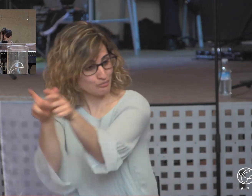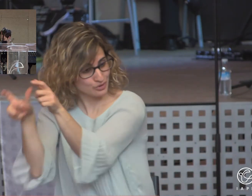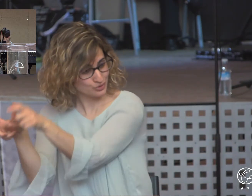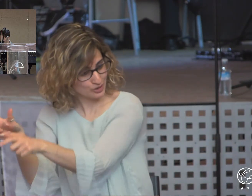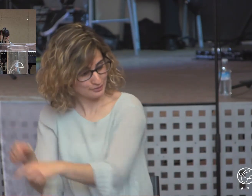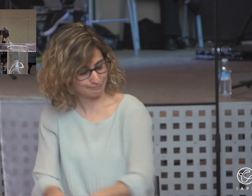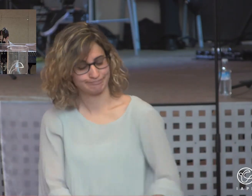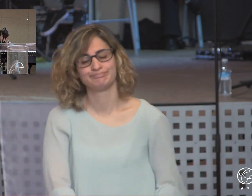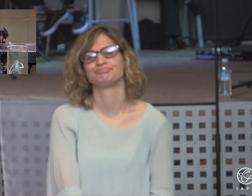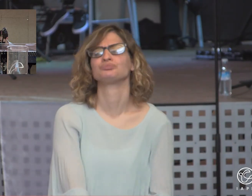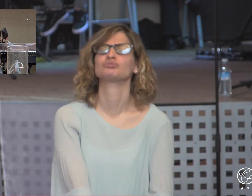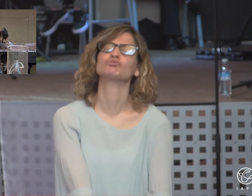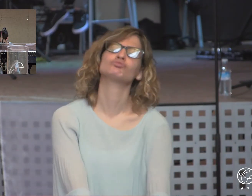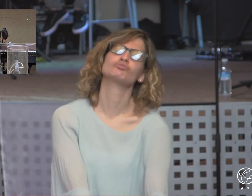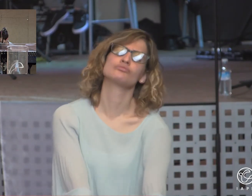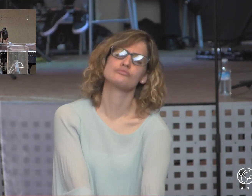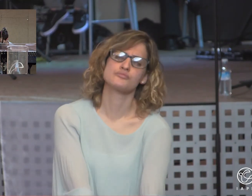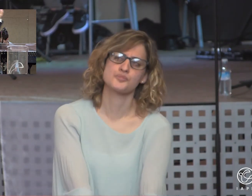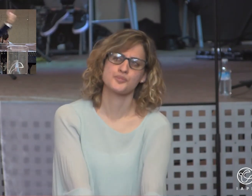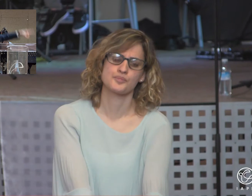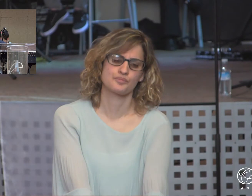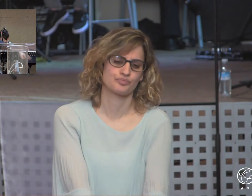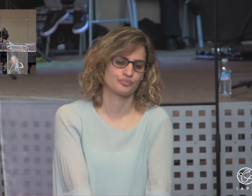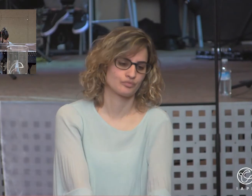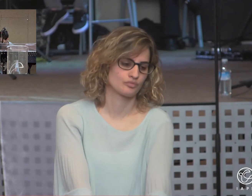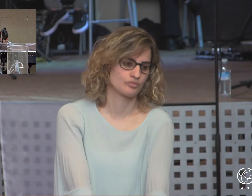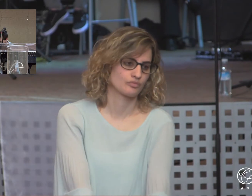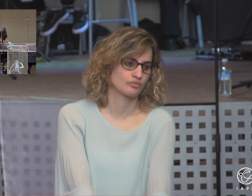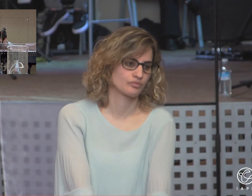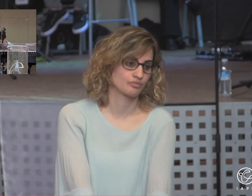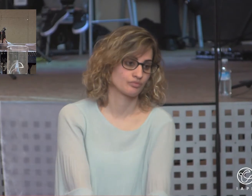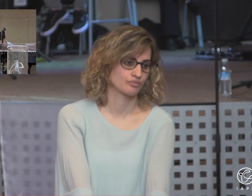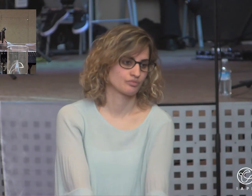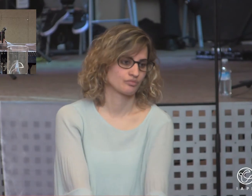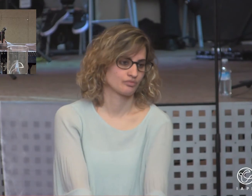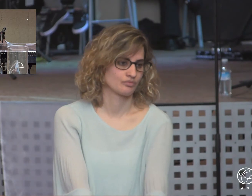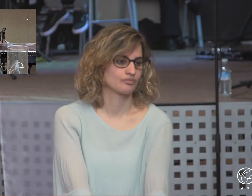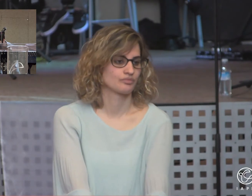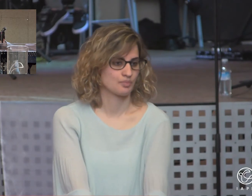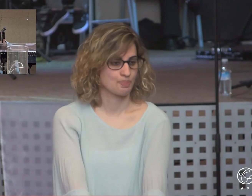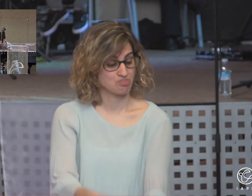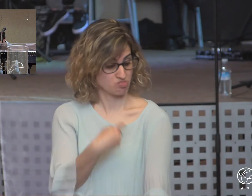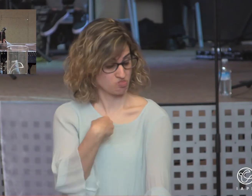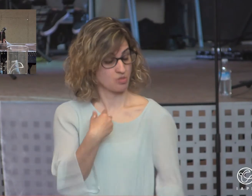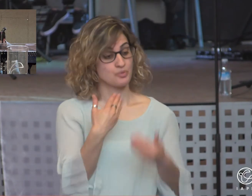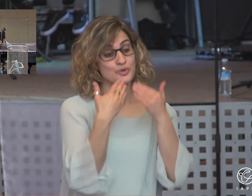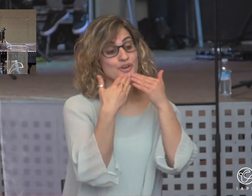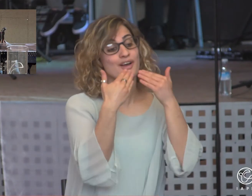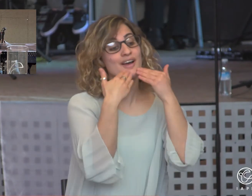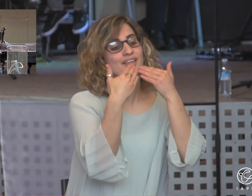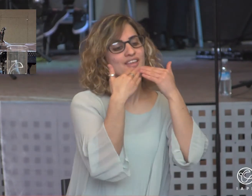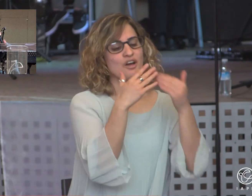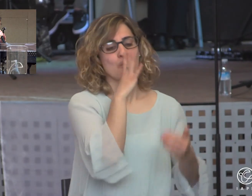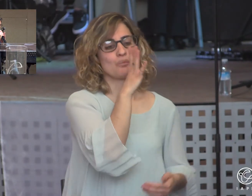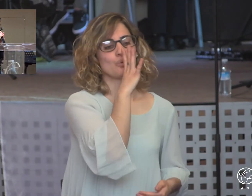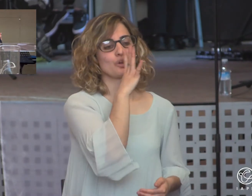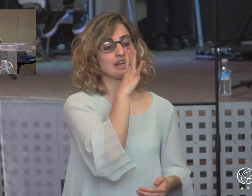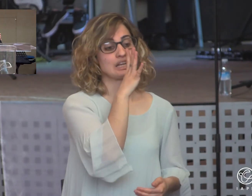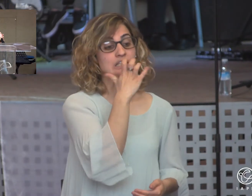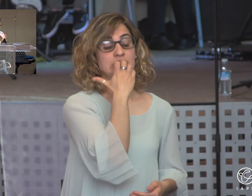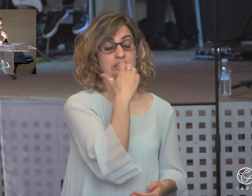Yo doy gracias, voy a tener resultados, multiplicación. ¿Quieres ver